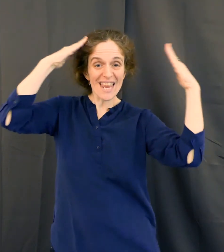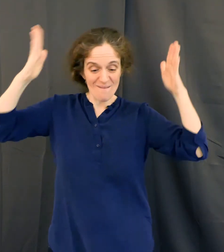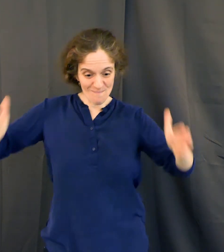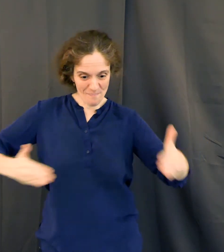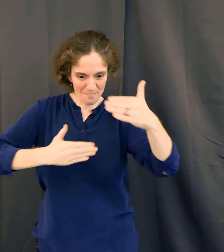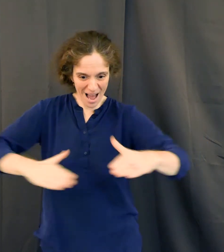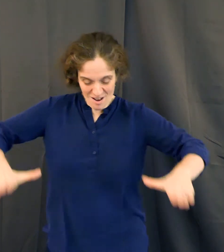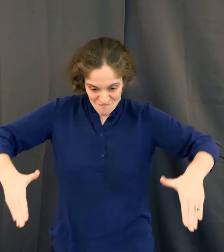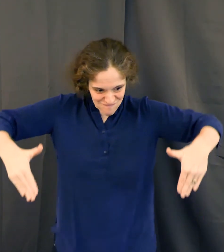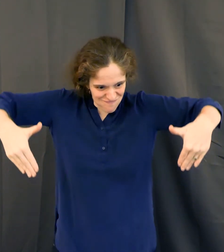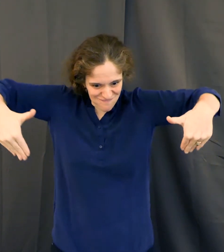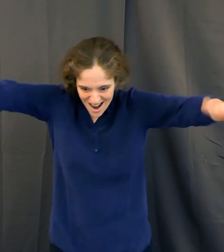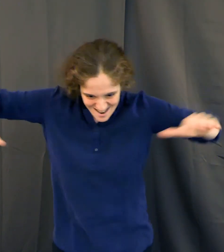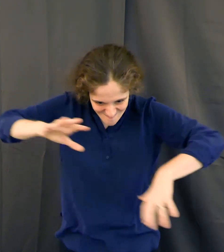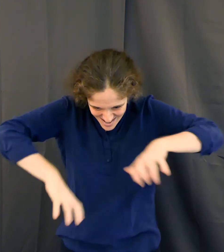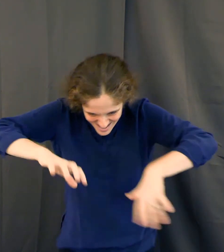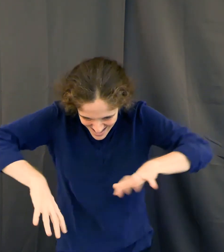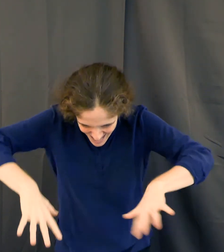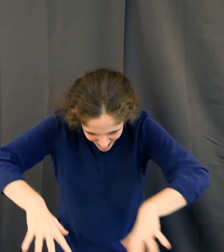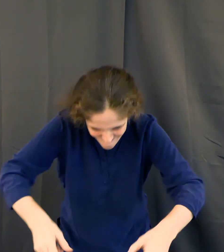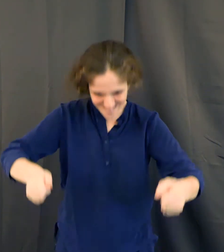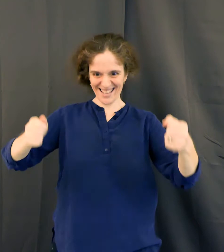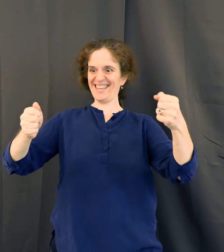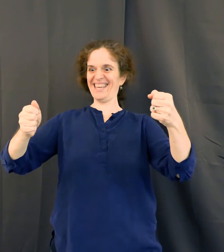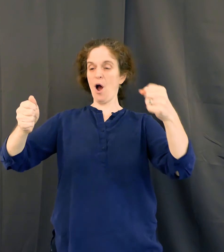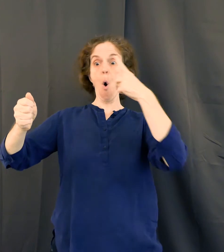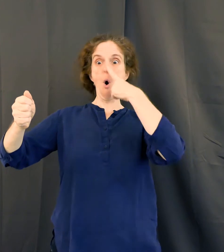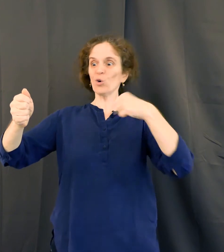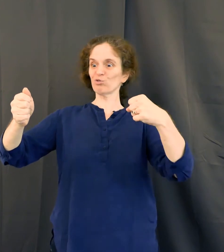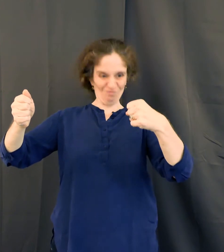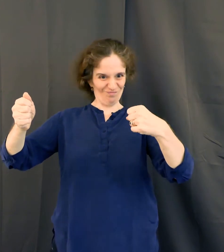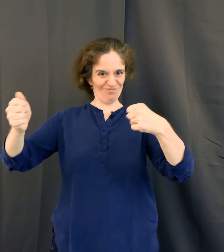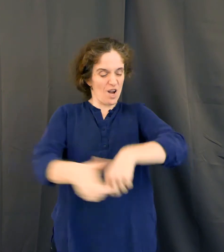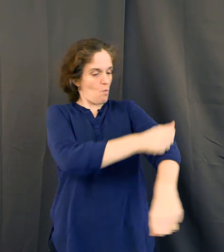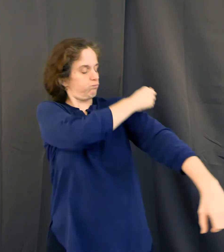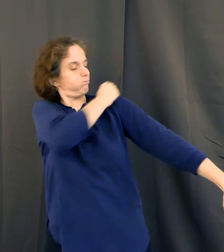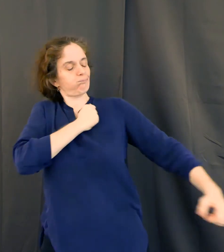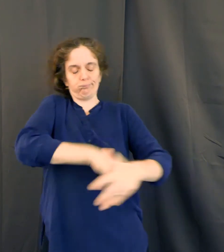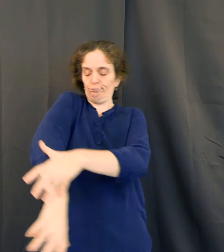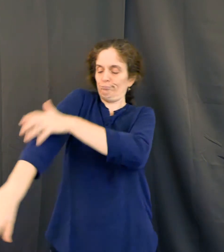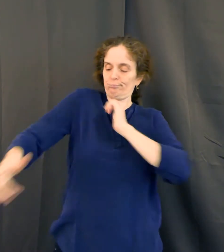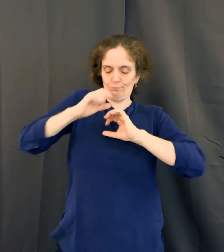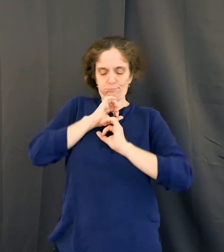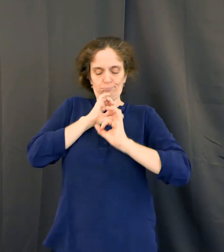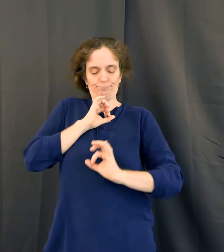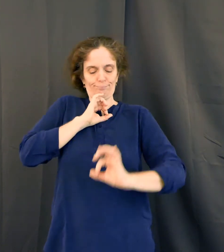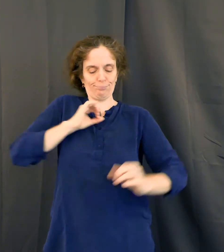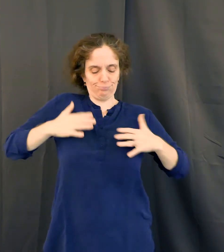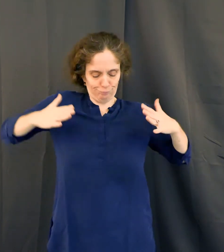va à son grenier, il ouvre son grand coffre et... Oh, il enfile